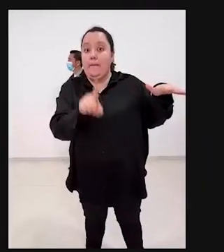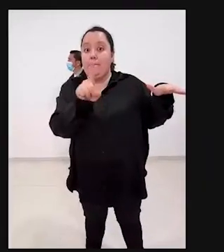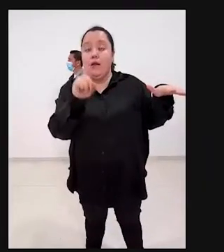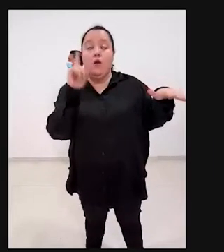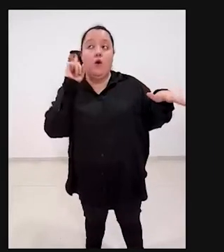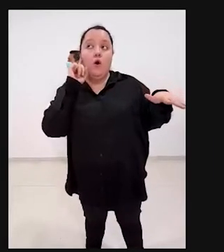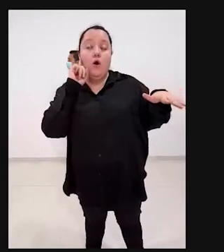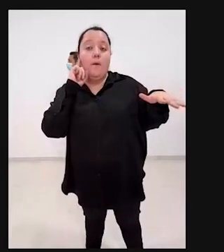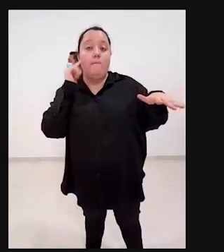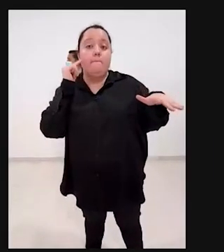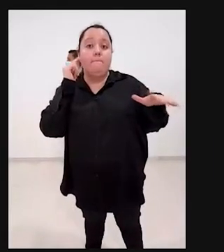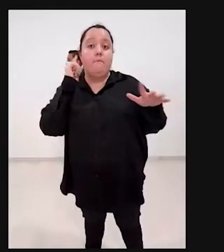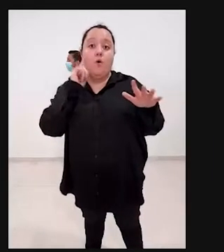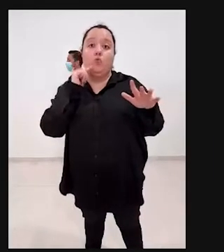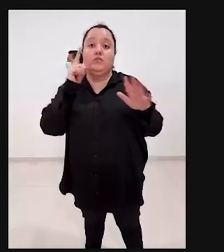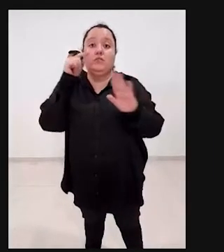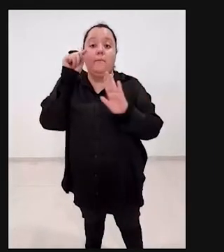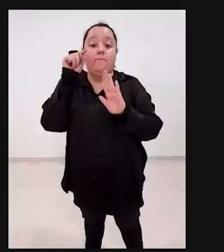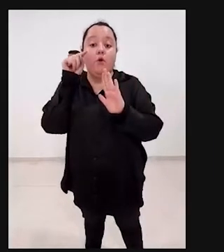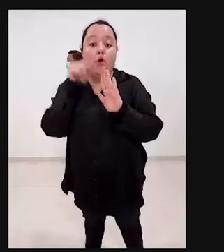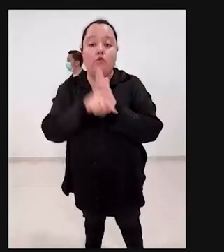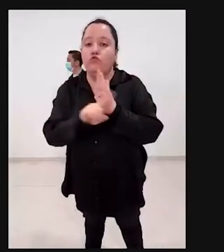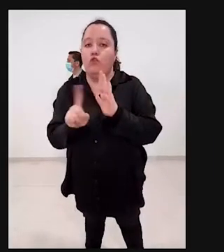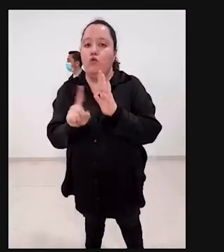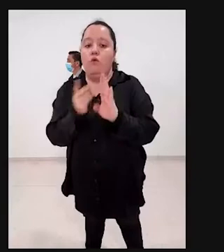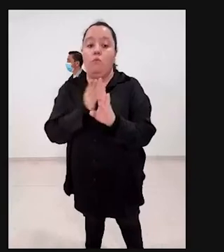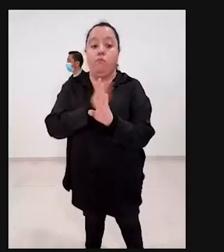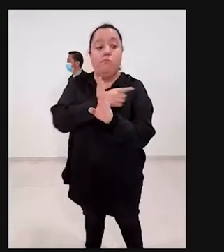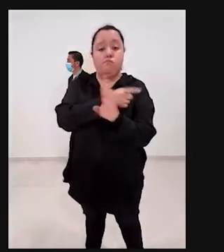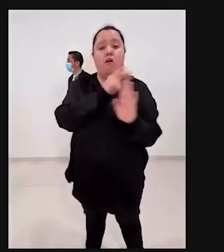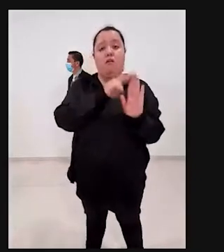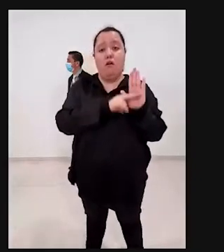pero hoy hay reglas